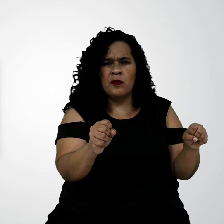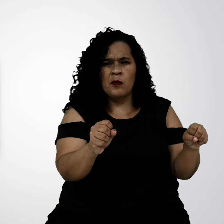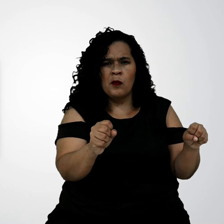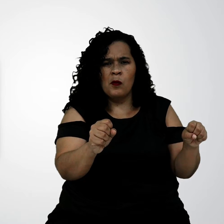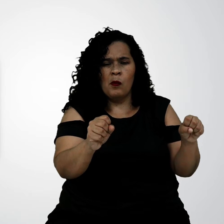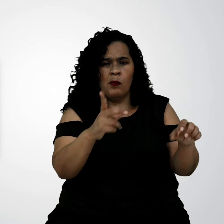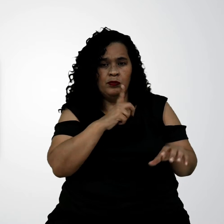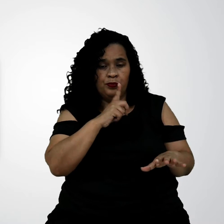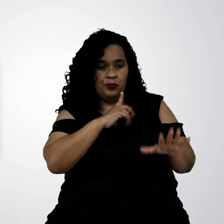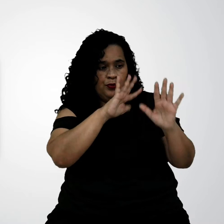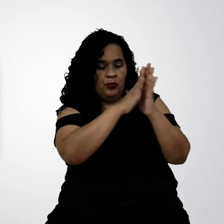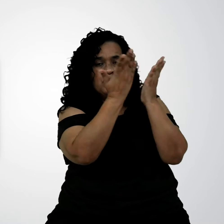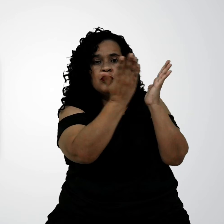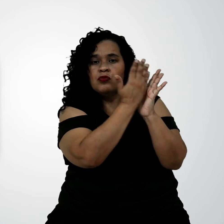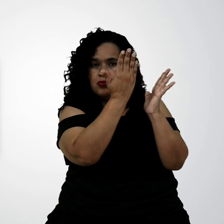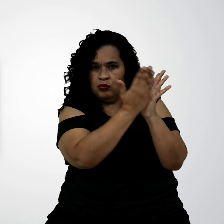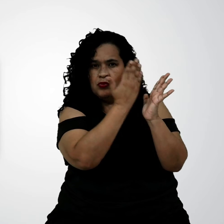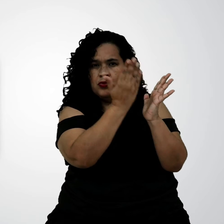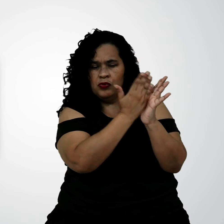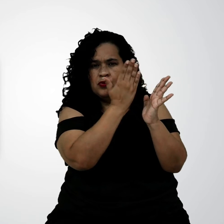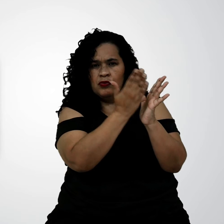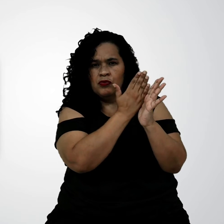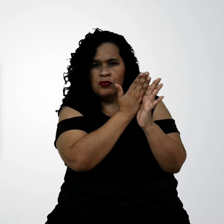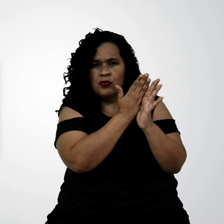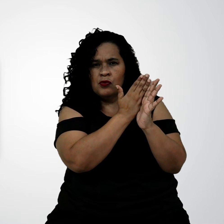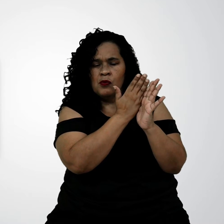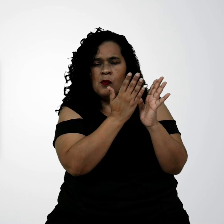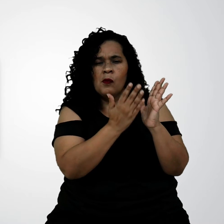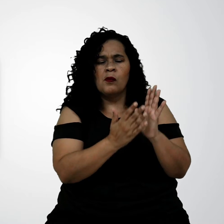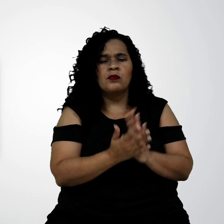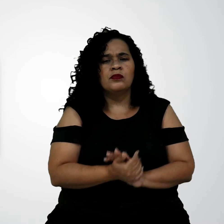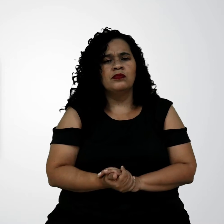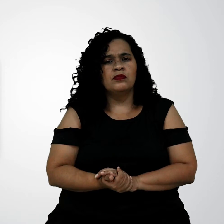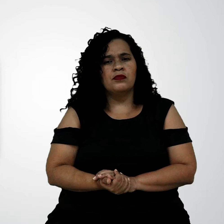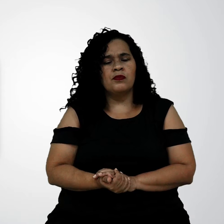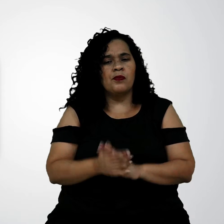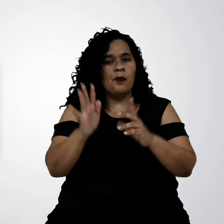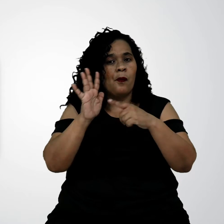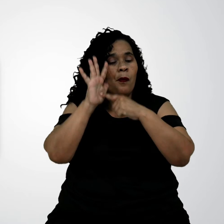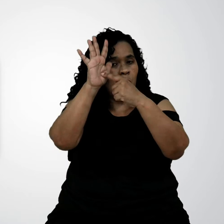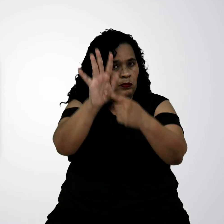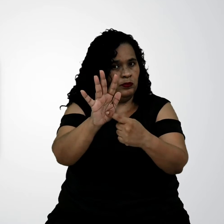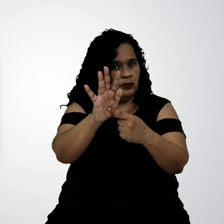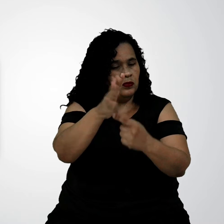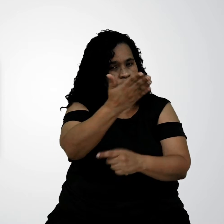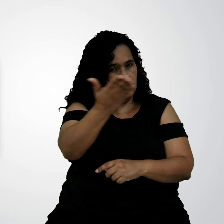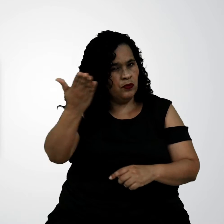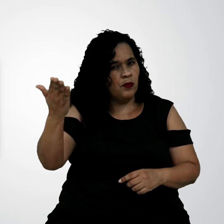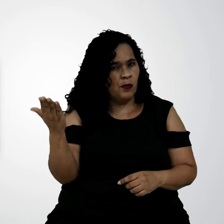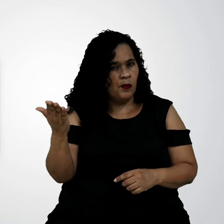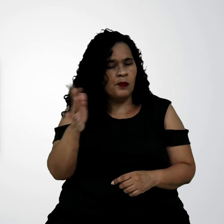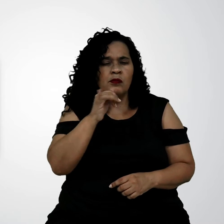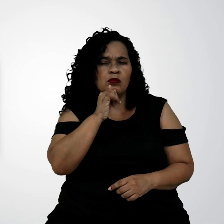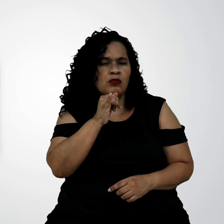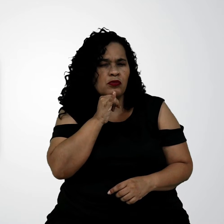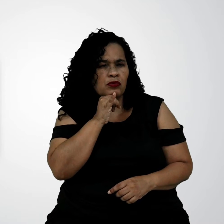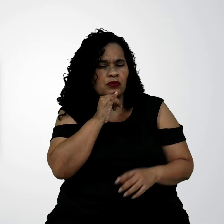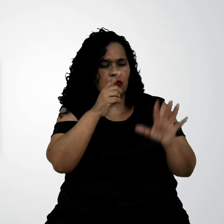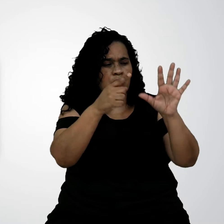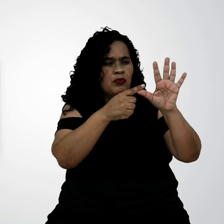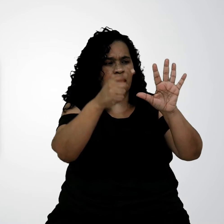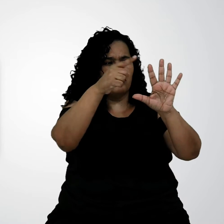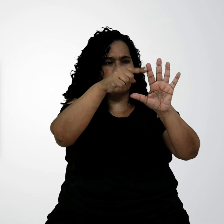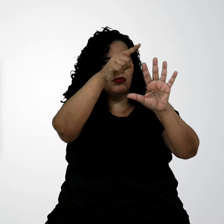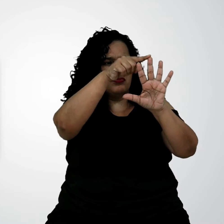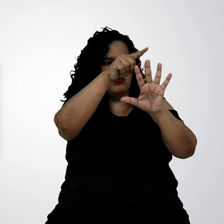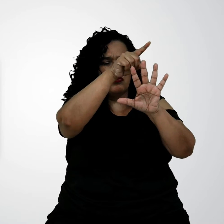em cima dos 5 dedos da minha mão. Olha só, vamos supor que cada dedo represente